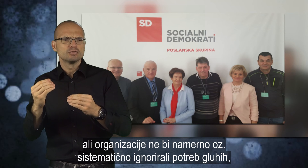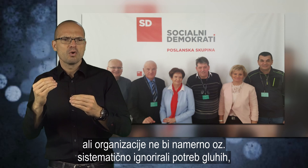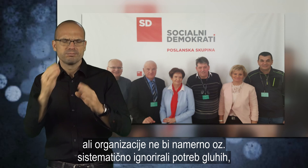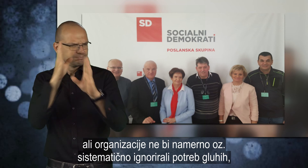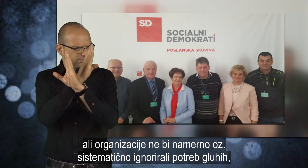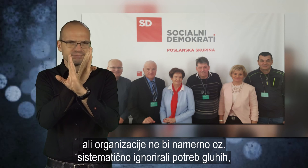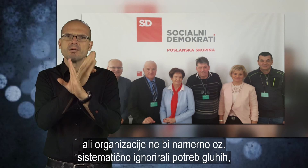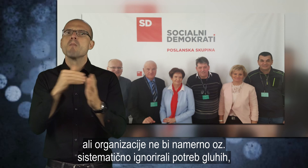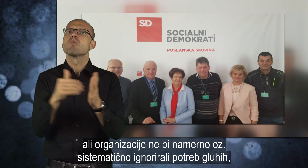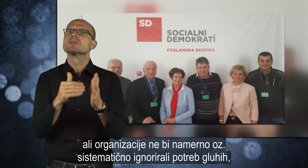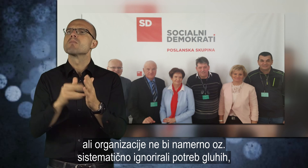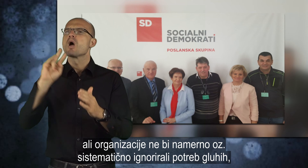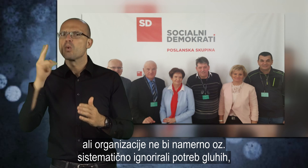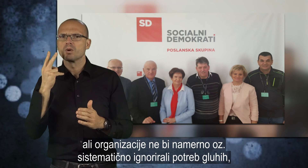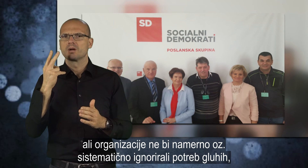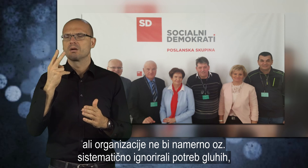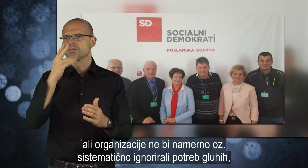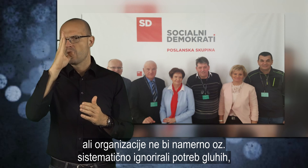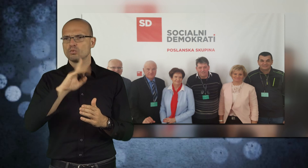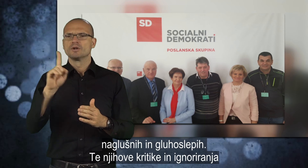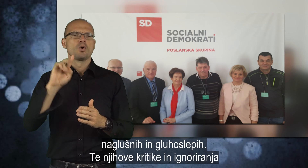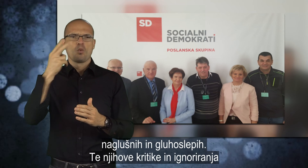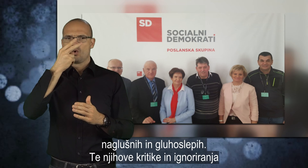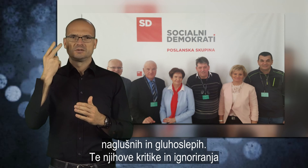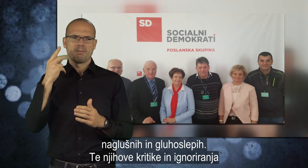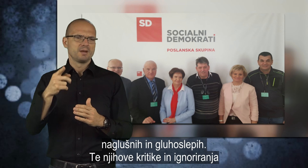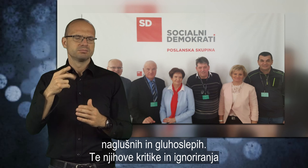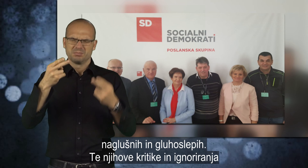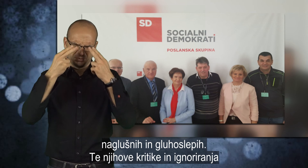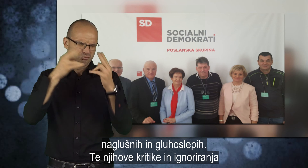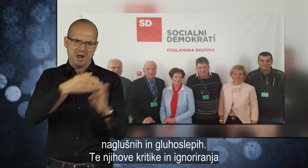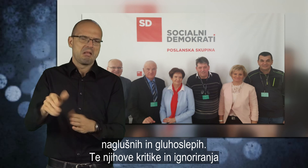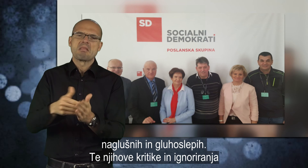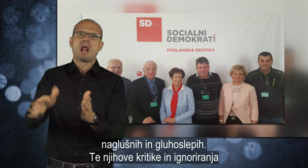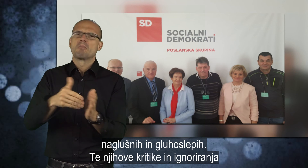oziroma sistematično ignorirali potreb gluhih, naglušnih in gluhoslepih.